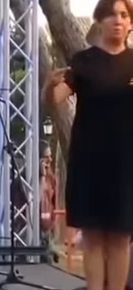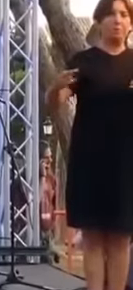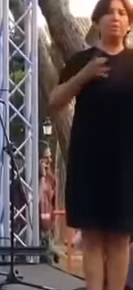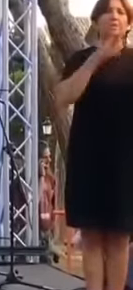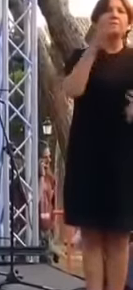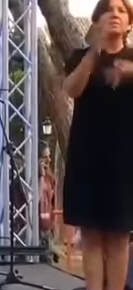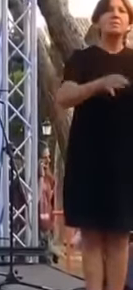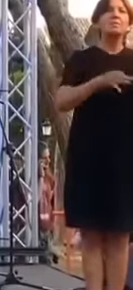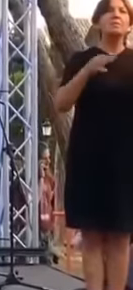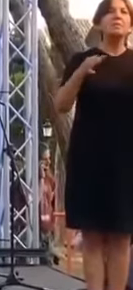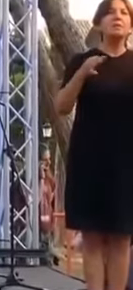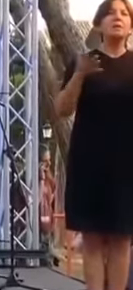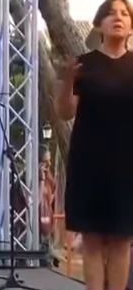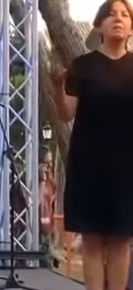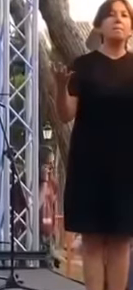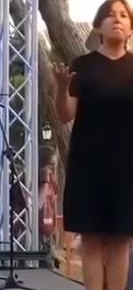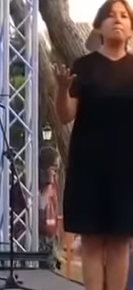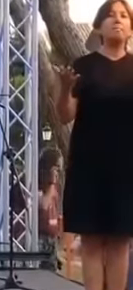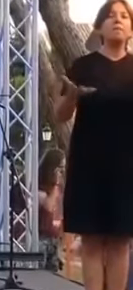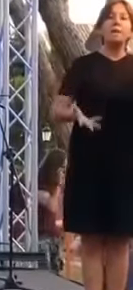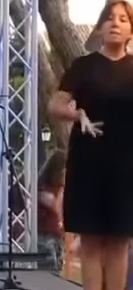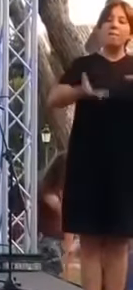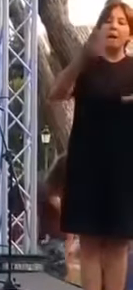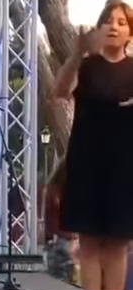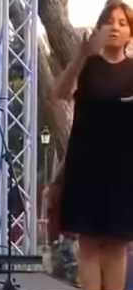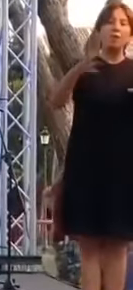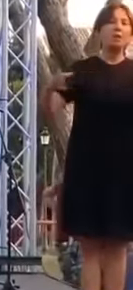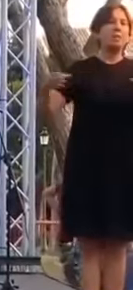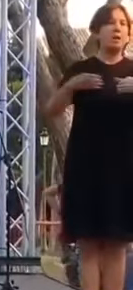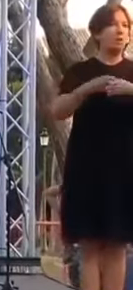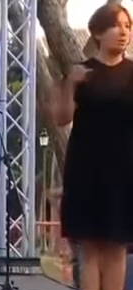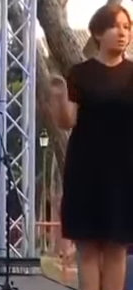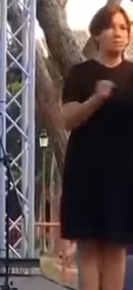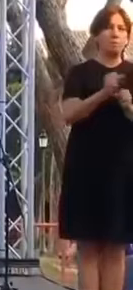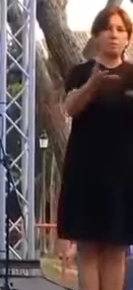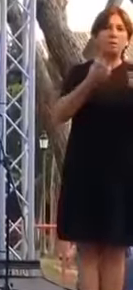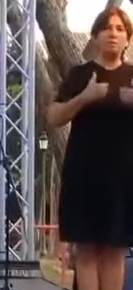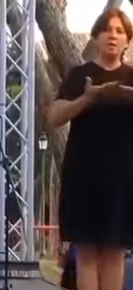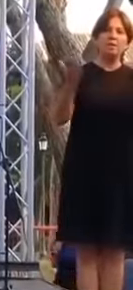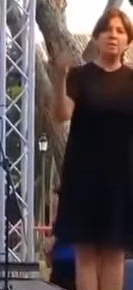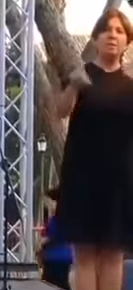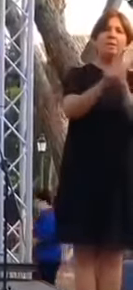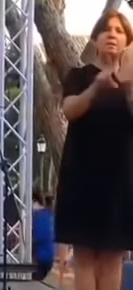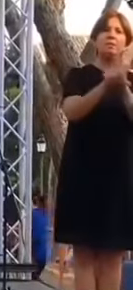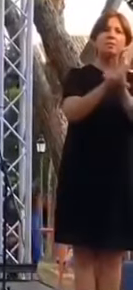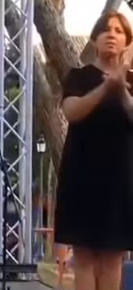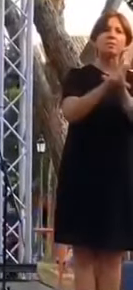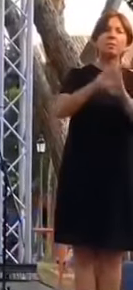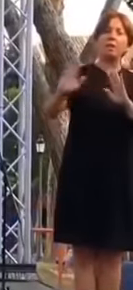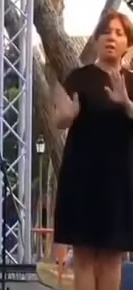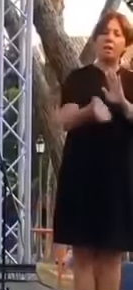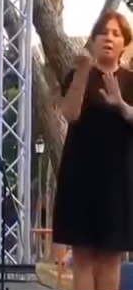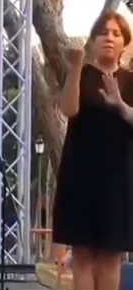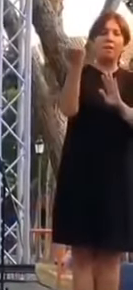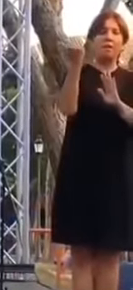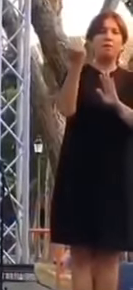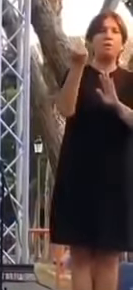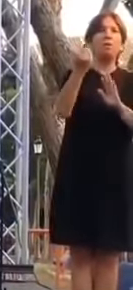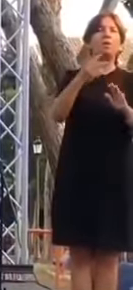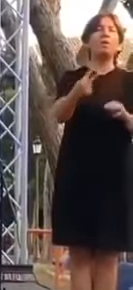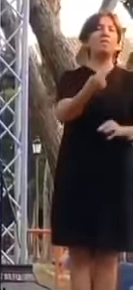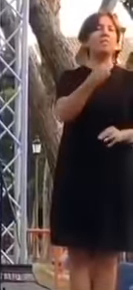che vuol dire l'impossibilità di avere una maggioranza coesa, e addirittura una legge nella quale tolgono